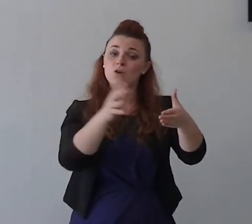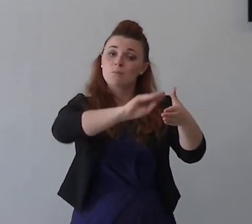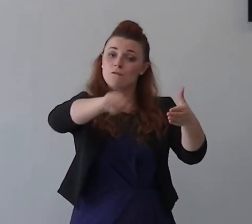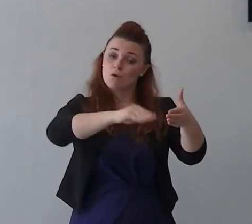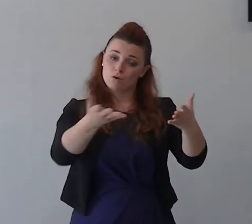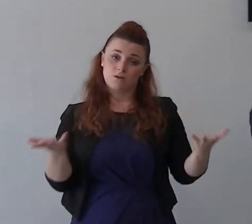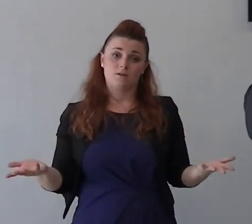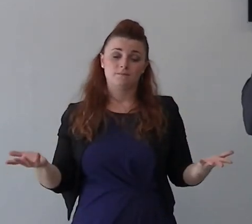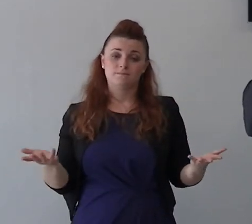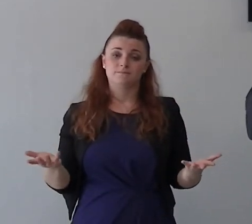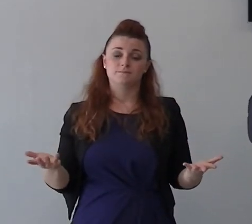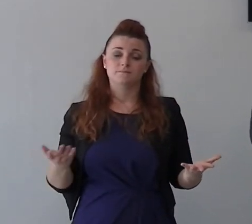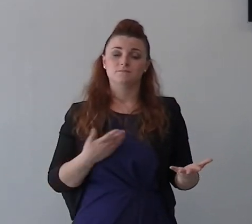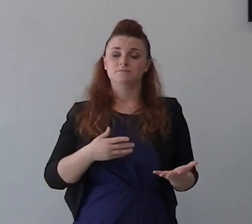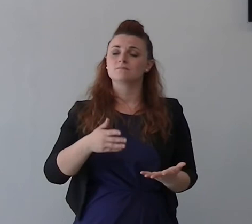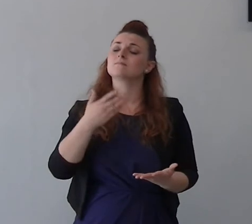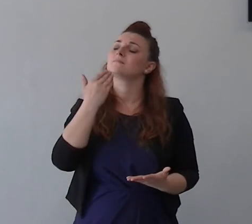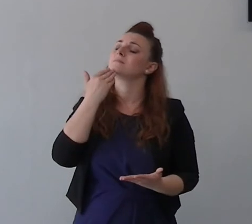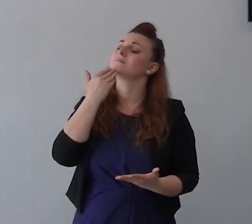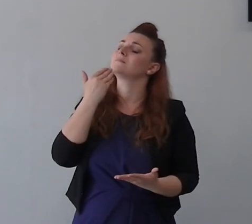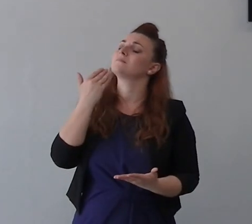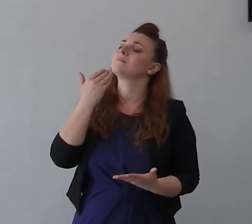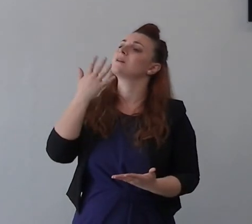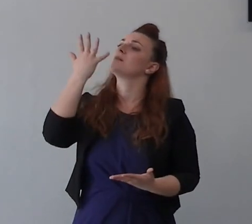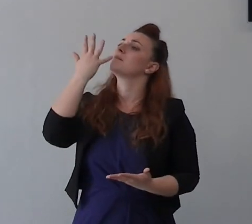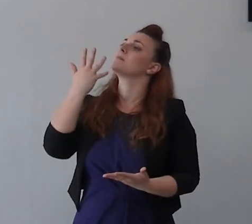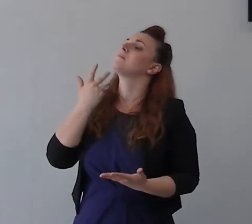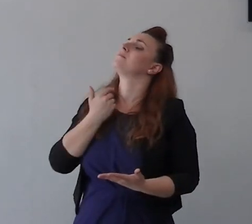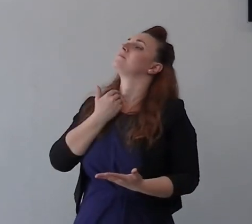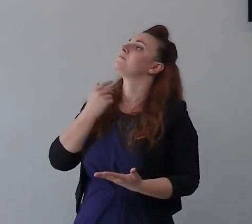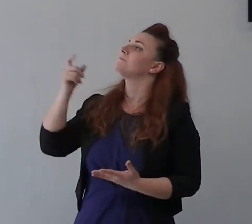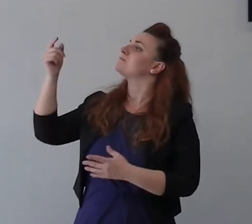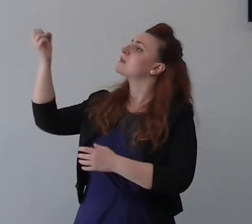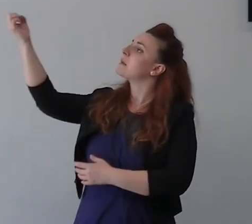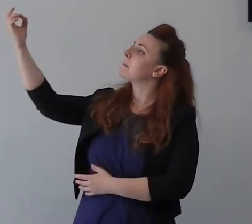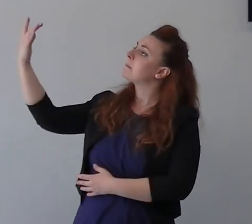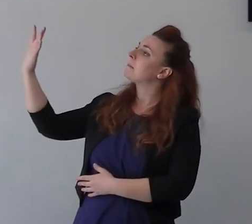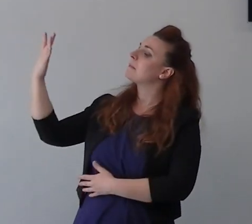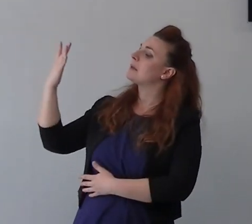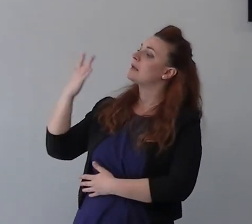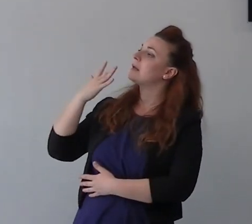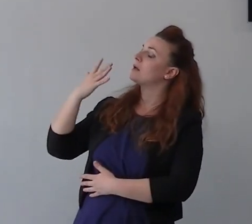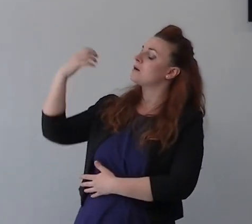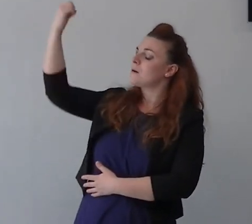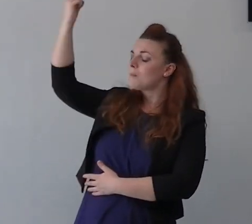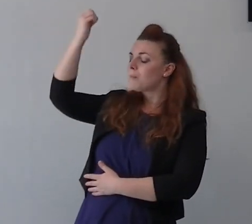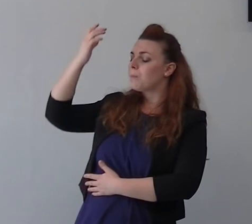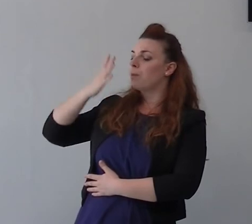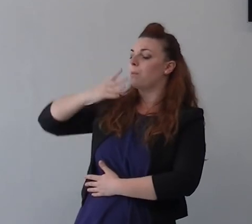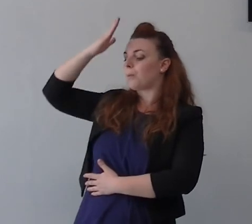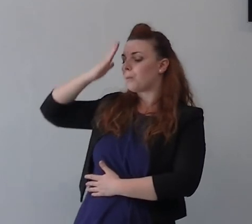Per questo chiedo che il tuo Spirito Santo mi nomini oggi. Perché io voglio essere tuo testimone, voglio essere tuo